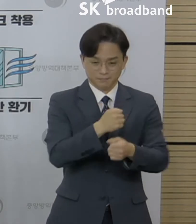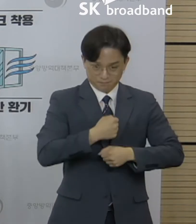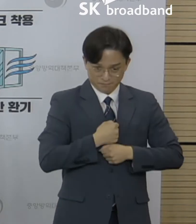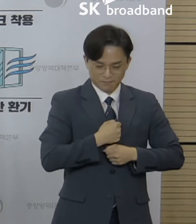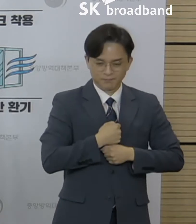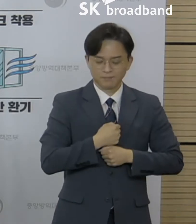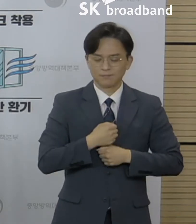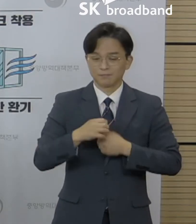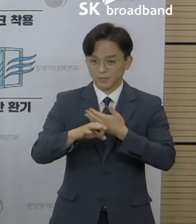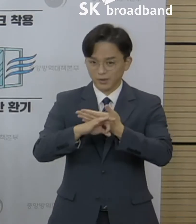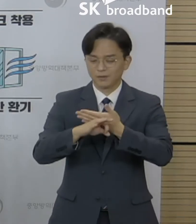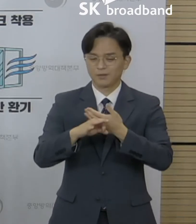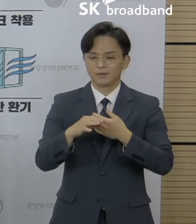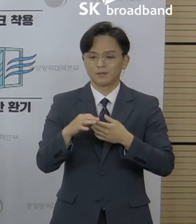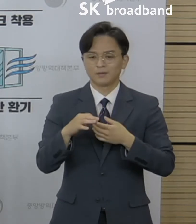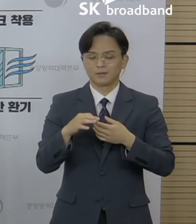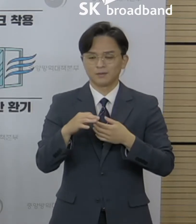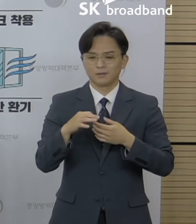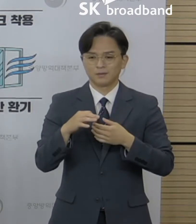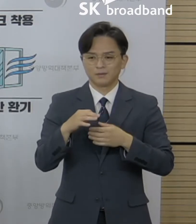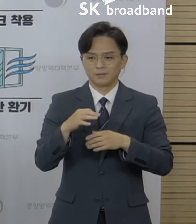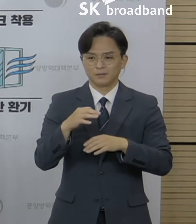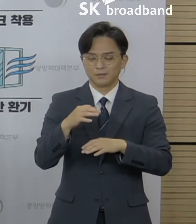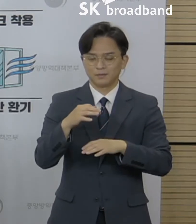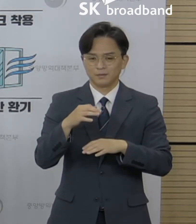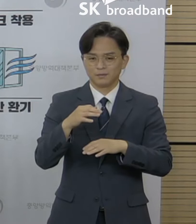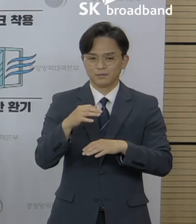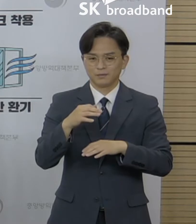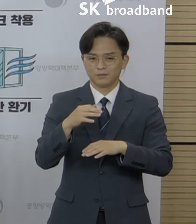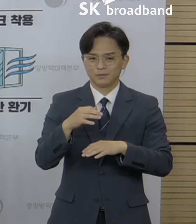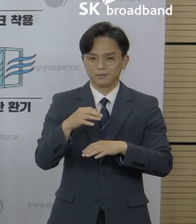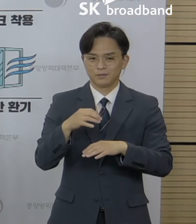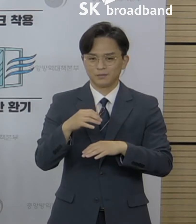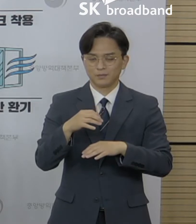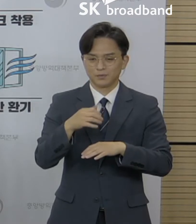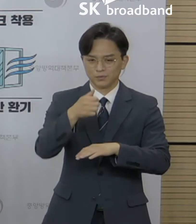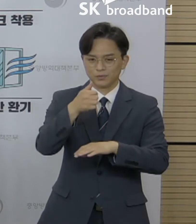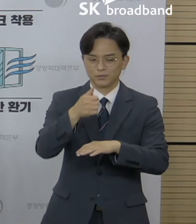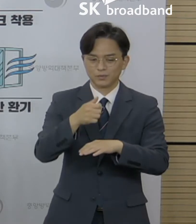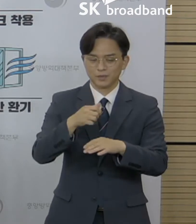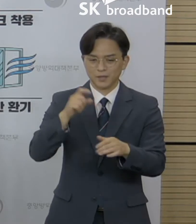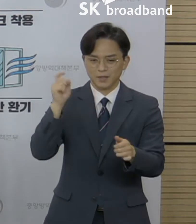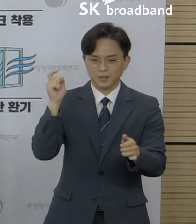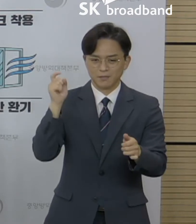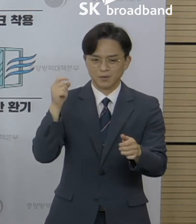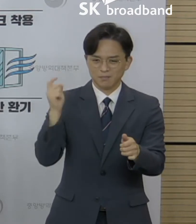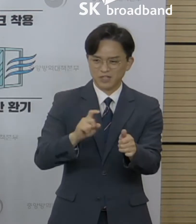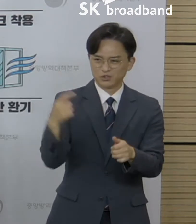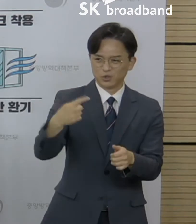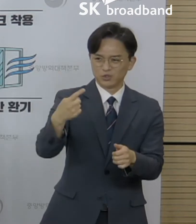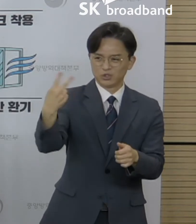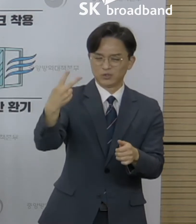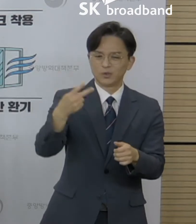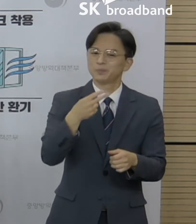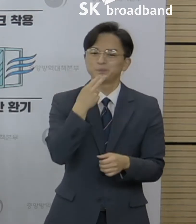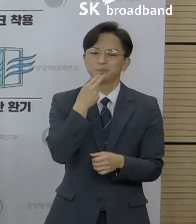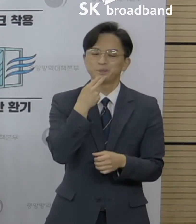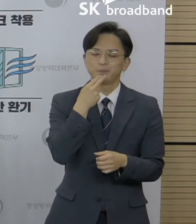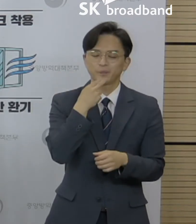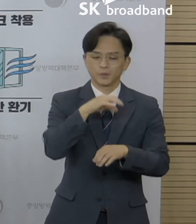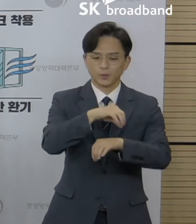지켜지게 된다면 그 걱정하는 그런 큰 폭발적인 유행이 없이